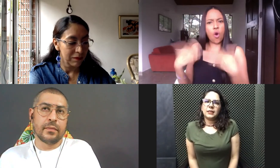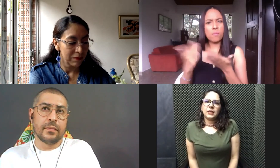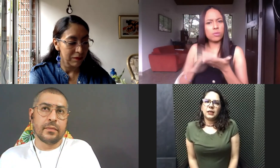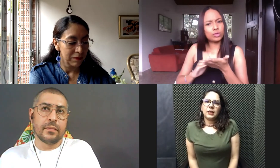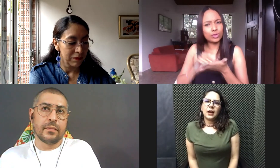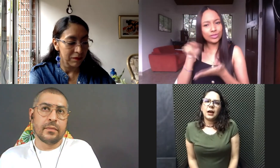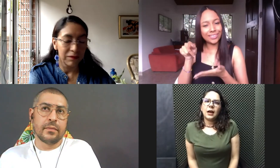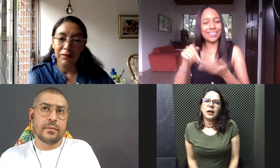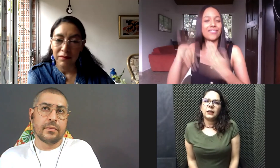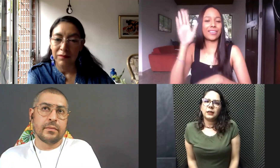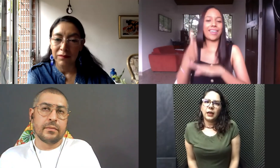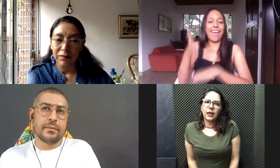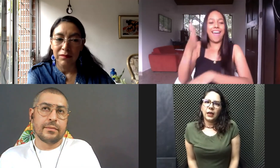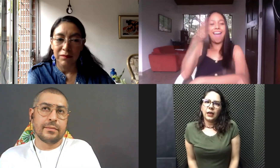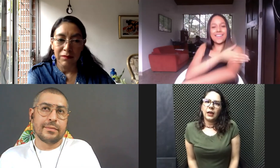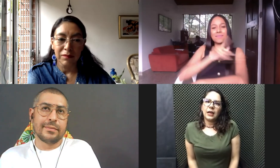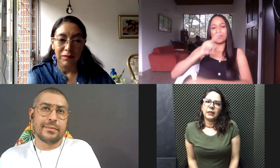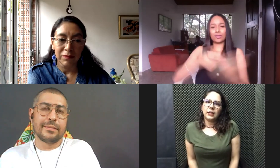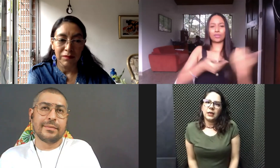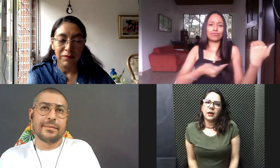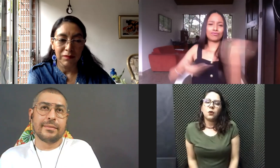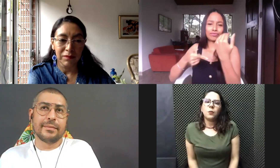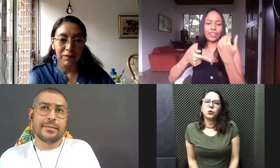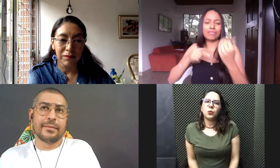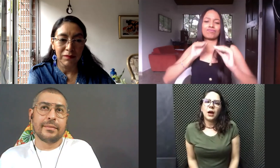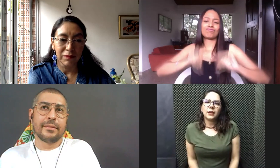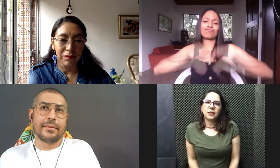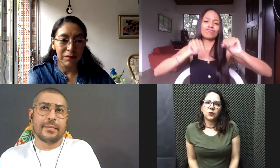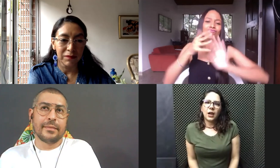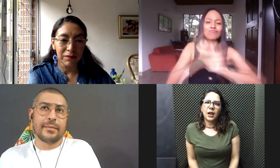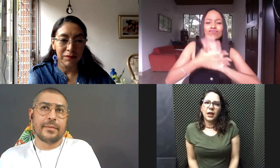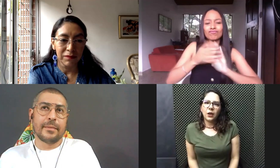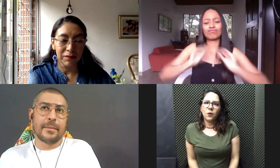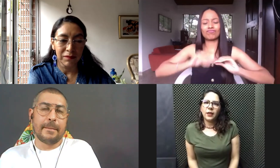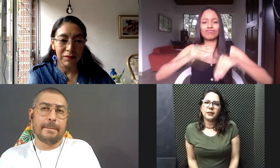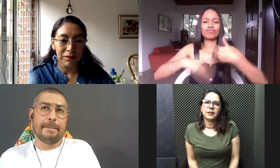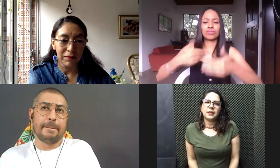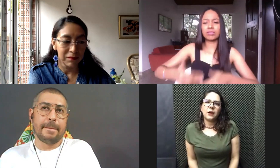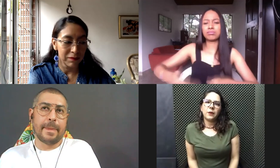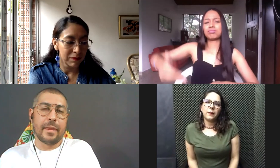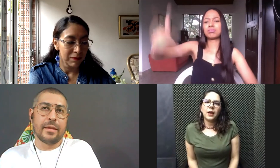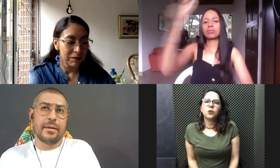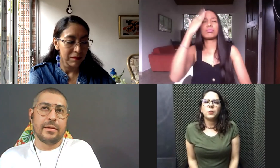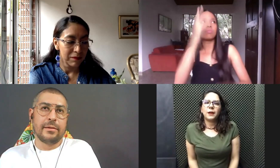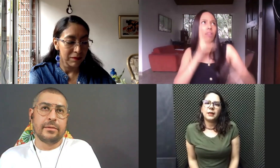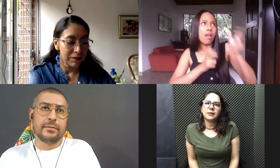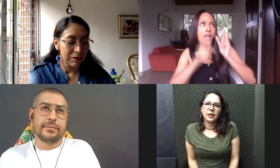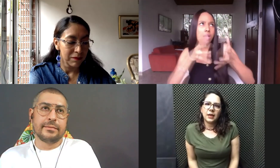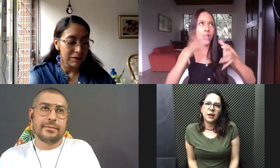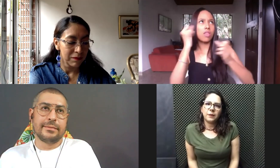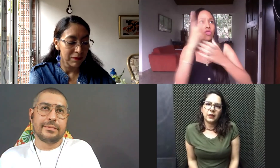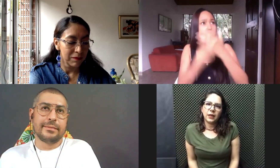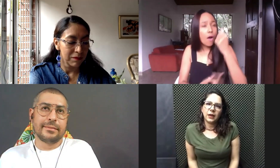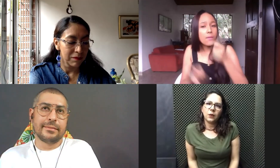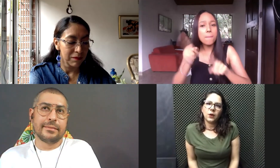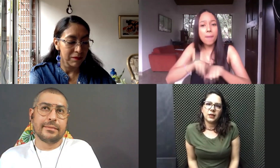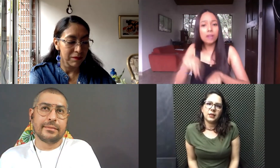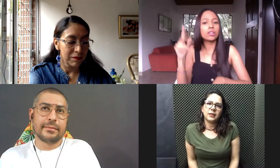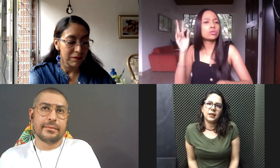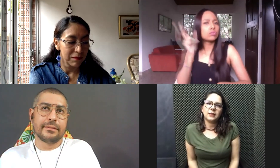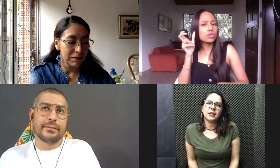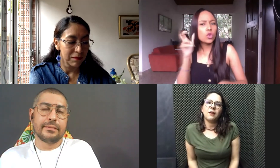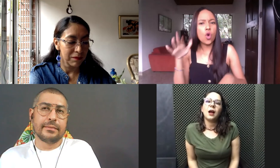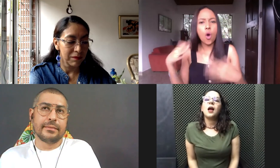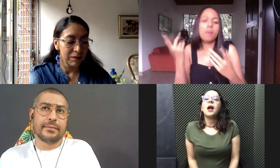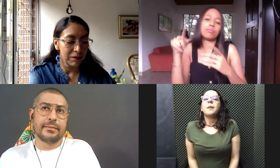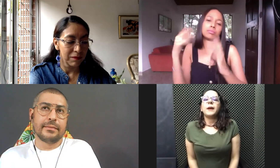desde chiquita la niña, como tuvo acceso a la lengua desde que estaba bebé, los papás le enseñan a aprender lengua de señas desde